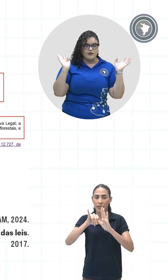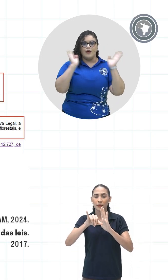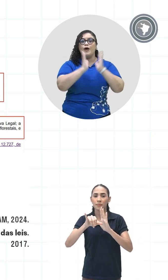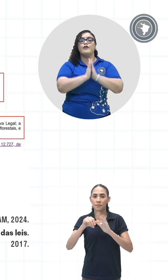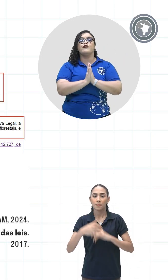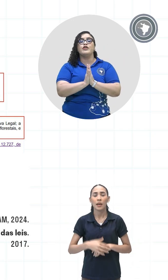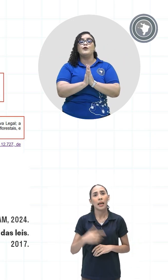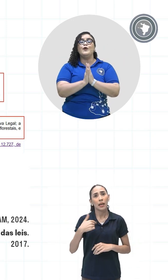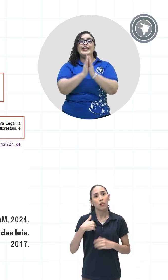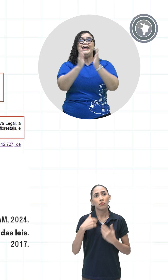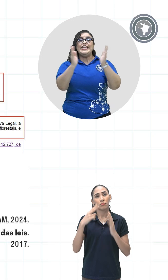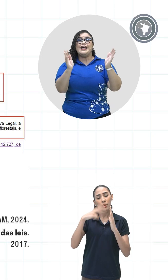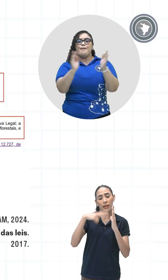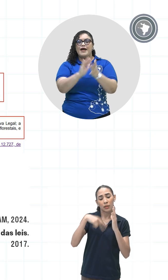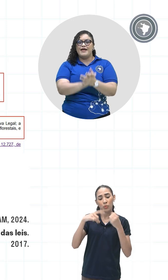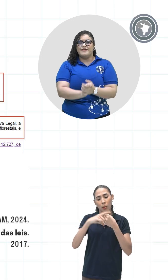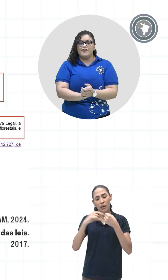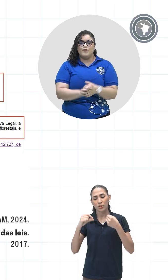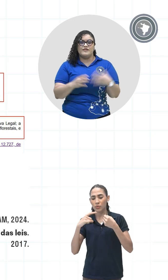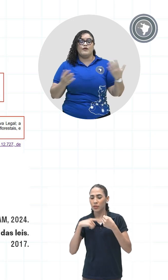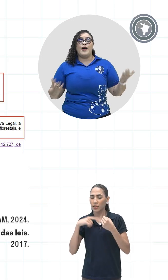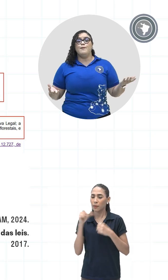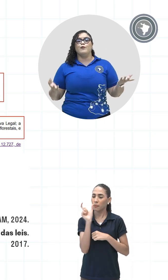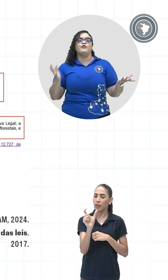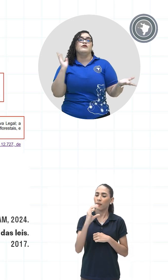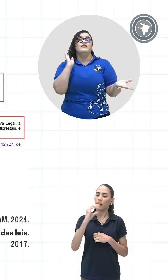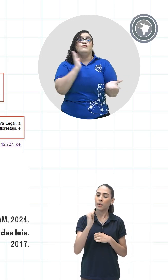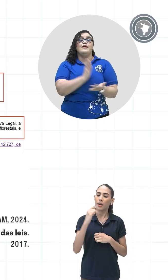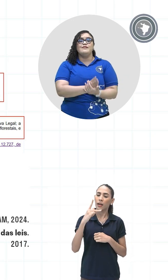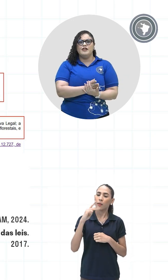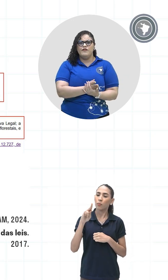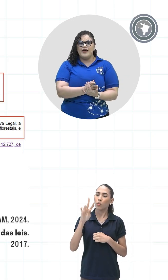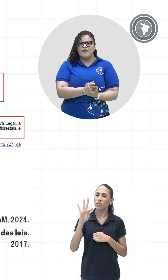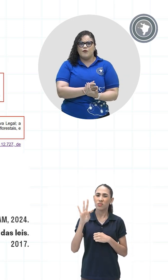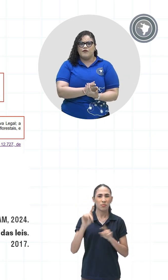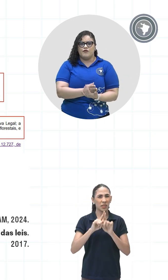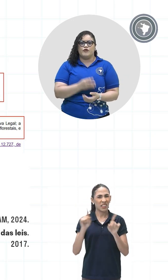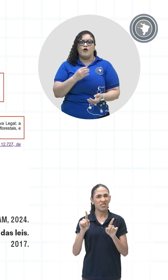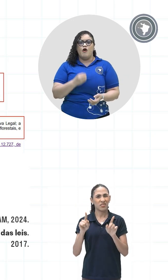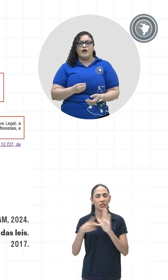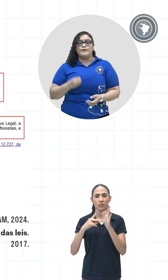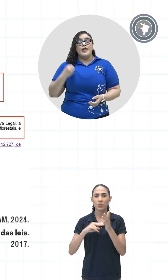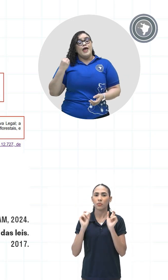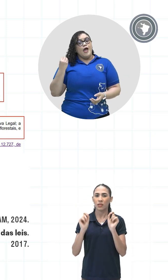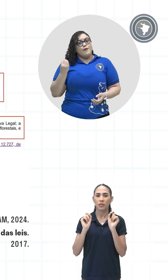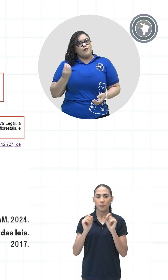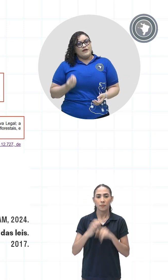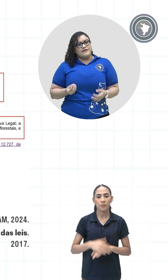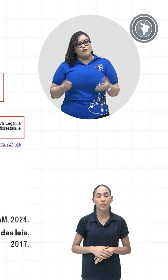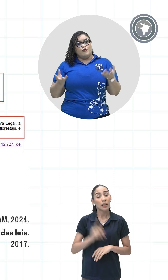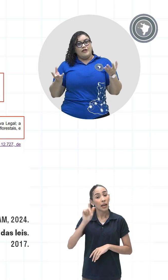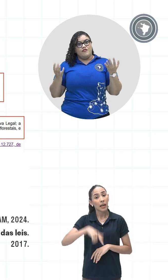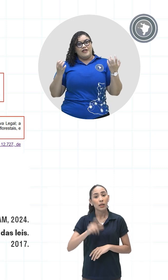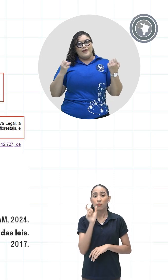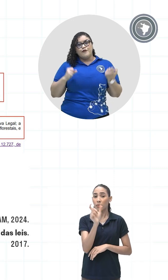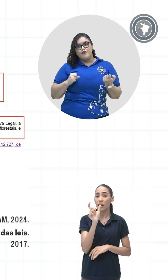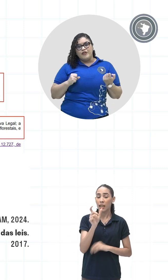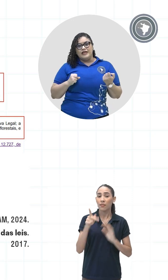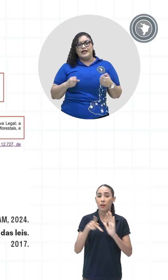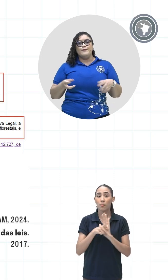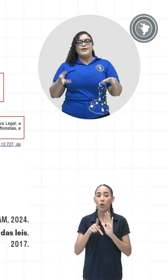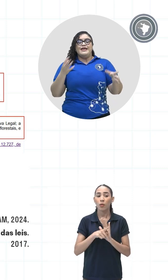lei, estou lendo lá um artigo e aparece essa expressão caput. O que significa isso, professora? Ora, é uma expressão de